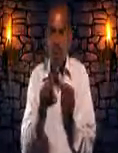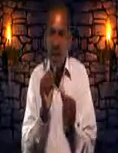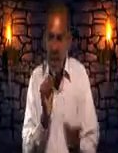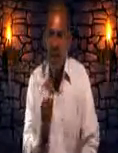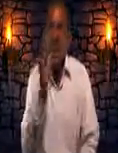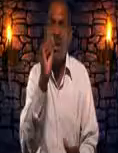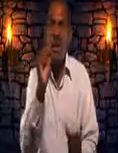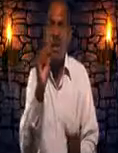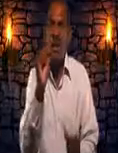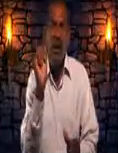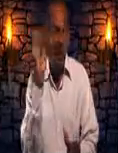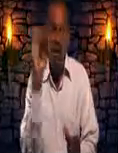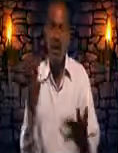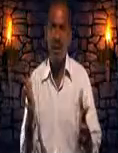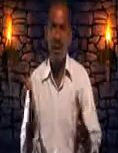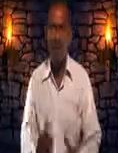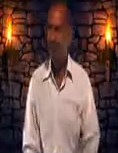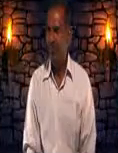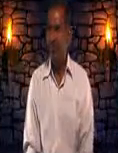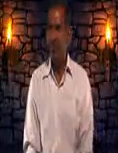முதல் கேள்விப்பட்டதில்லையே.